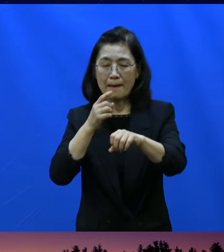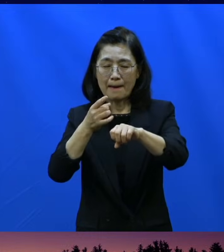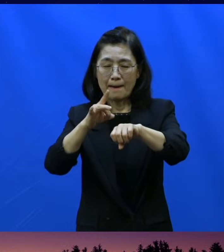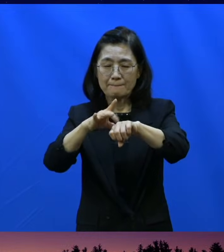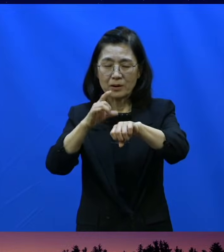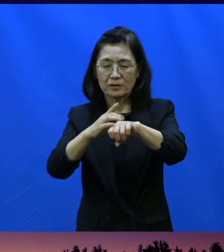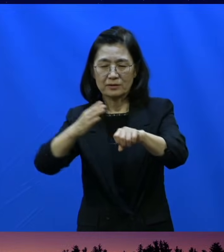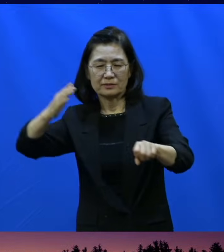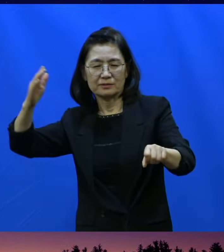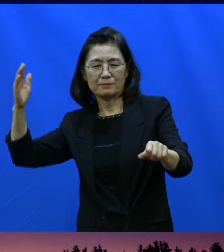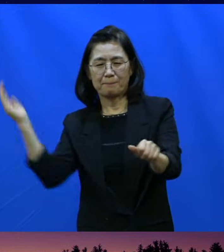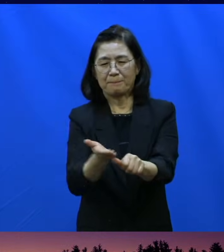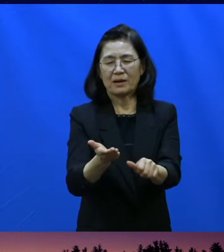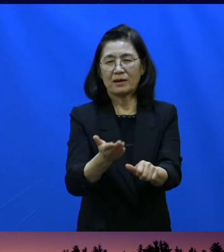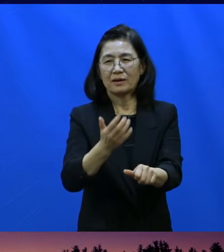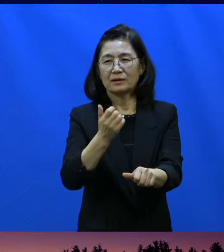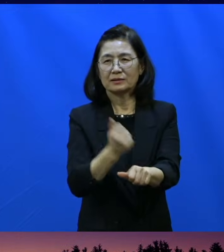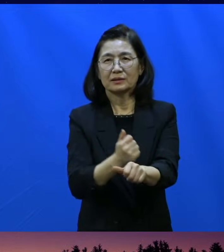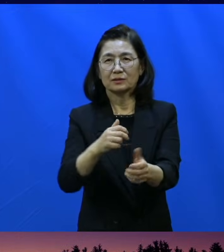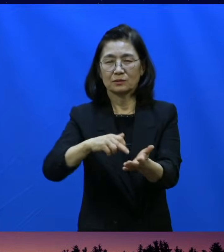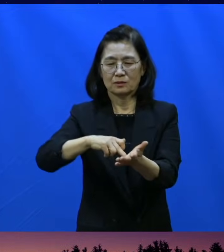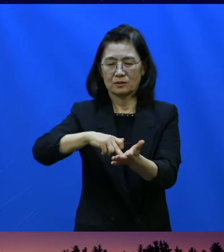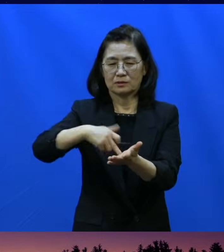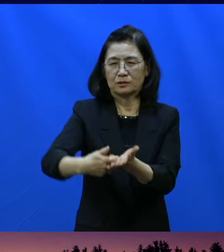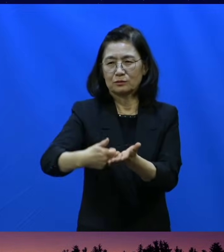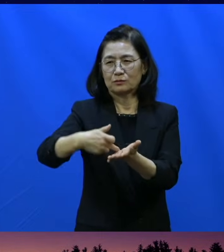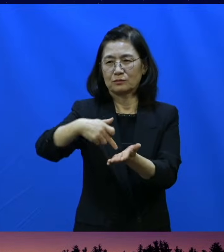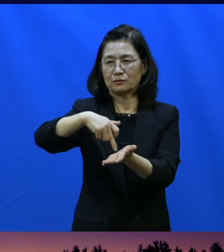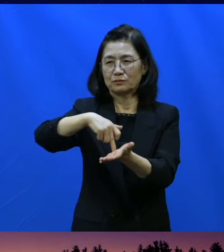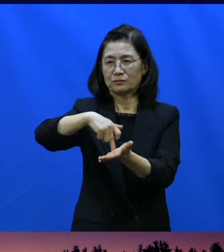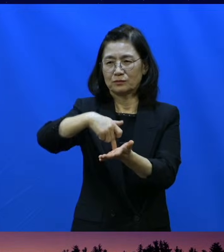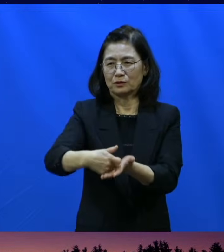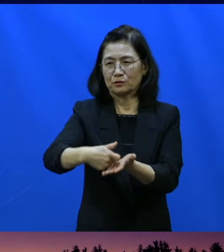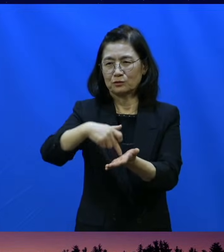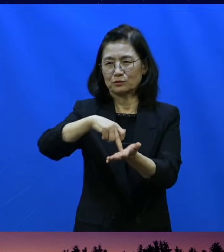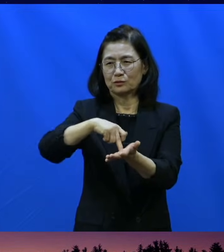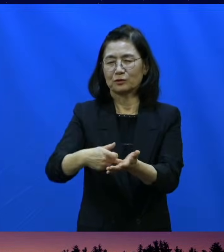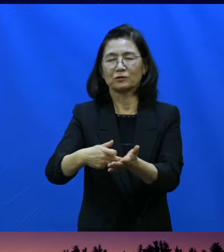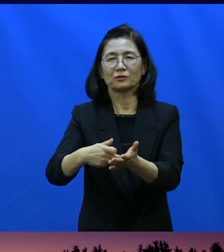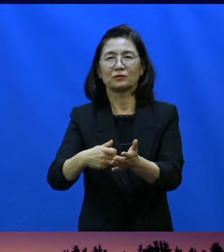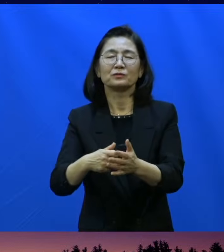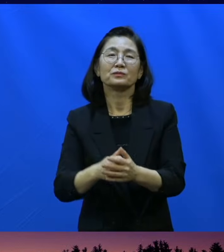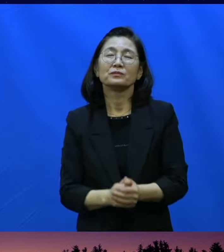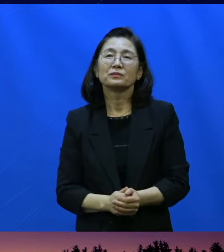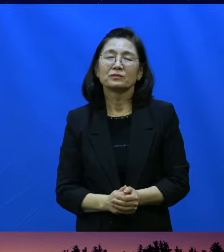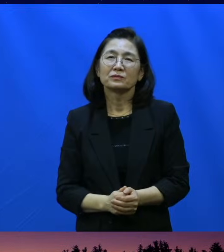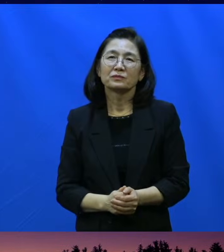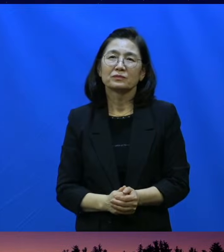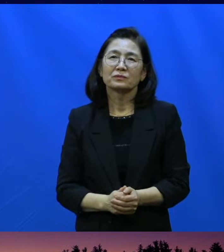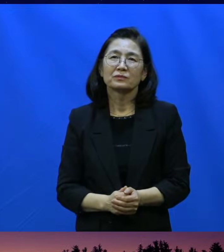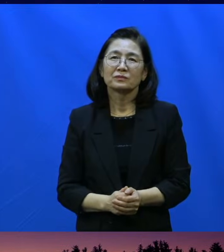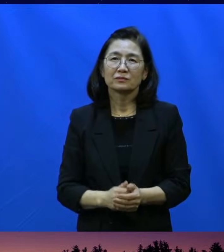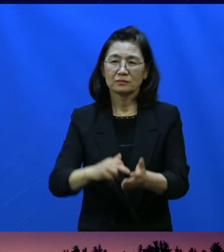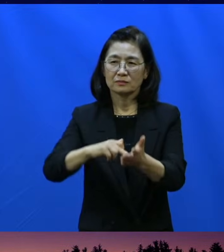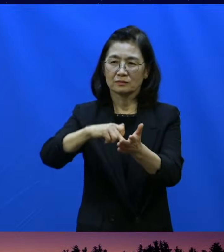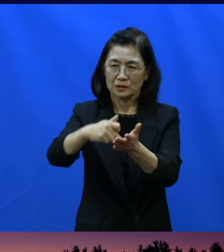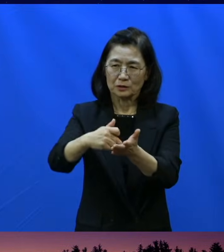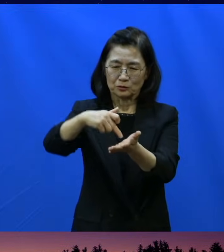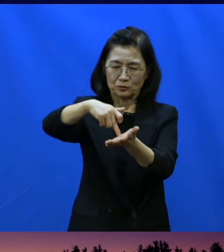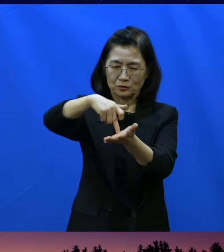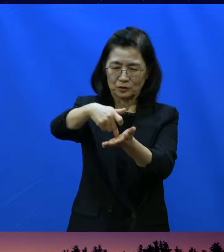그죠? 그리고 나중에는 어떻게 해요? 그 이후로는 야곱이 쩔뚝거리고